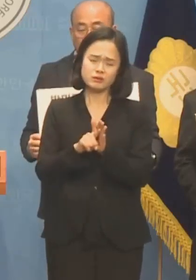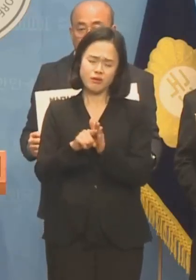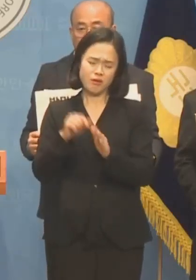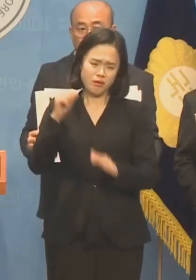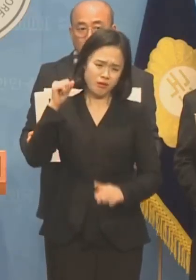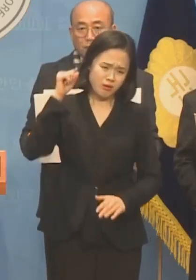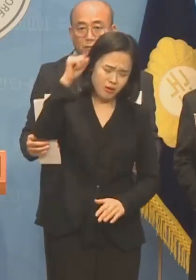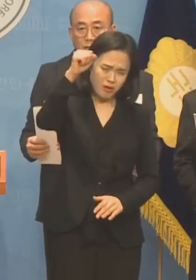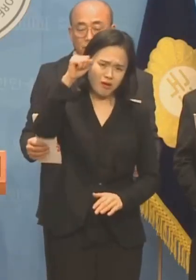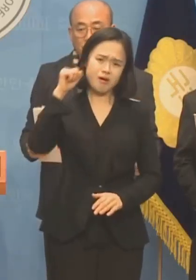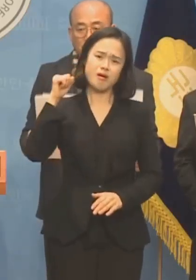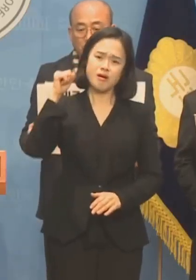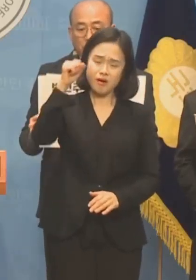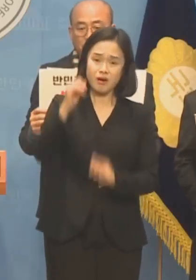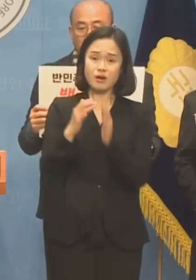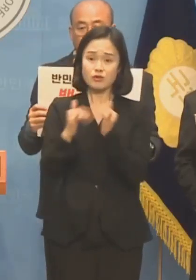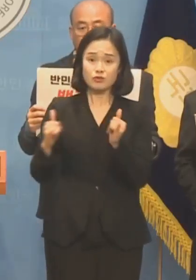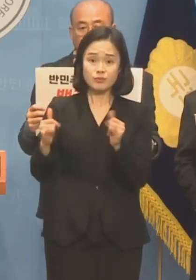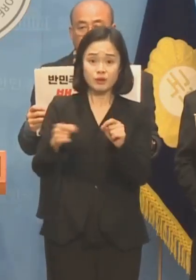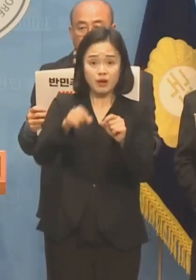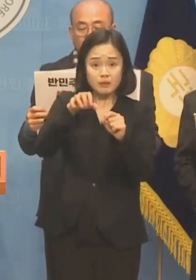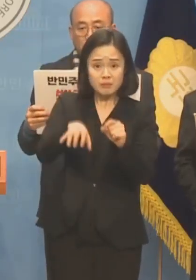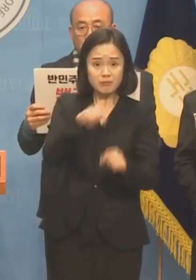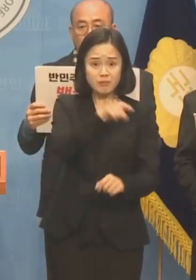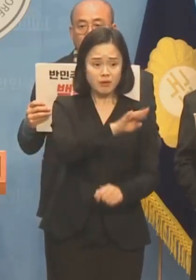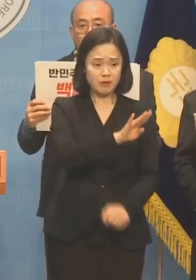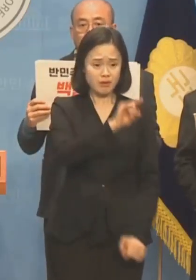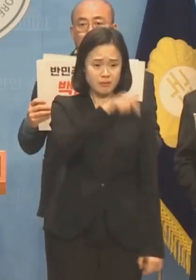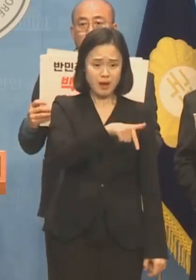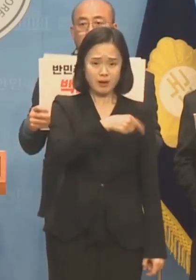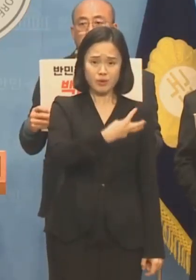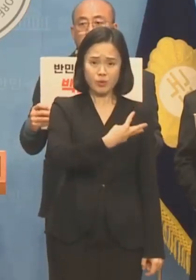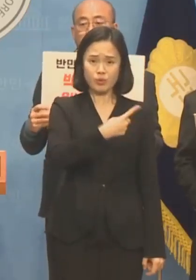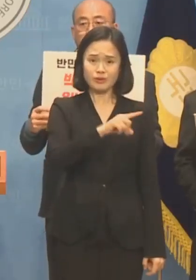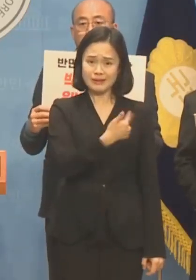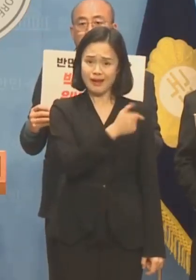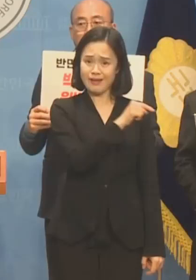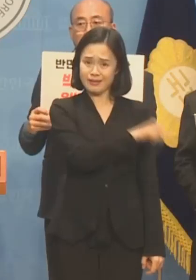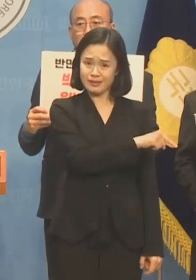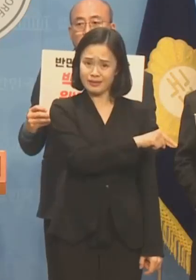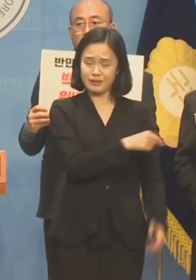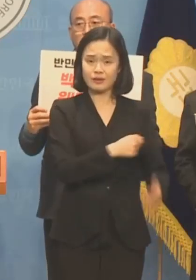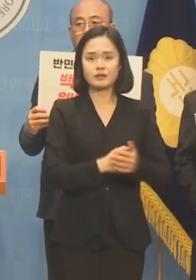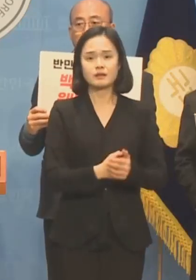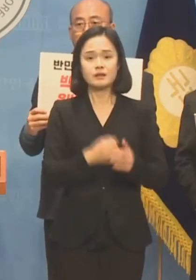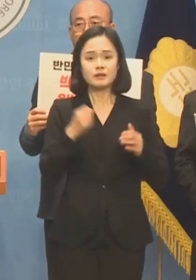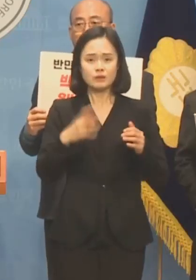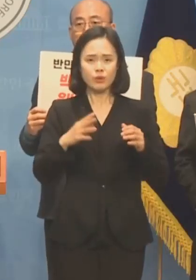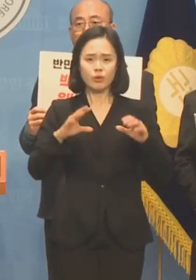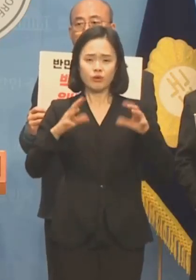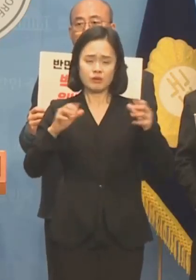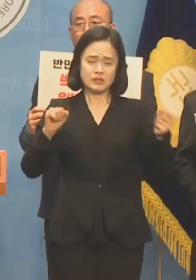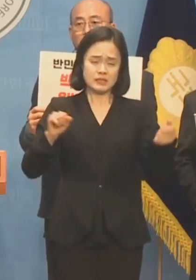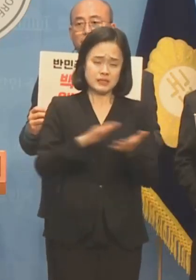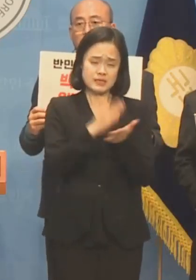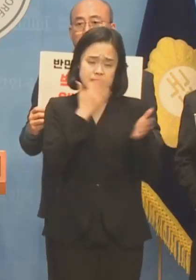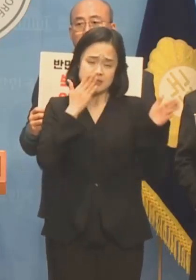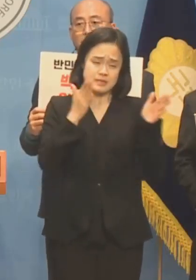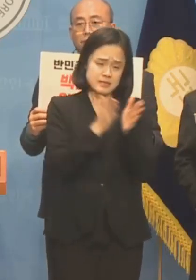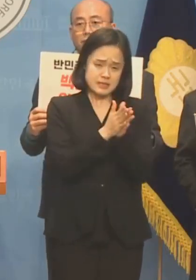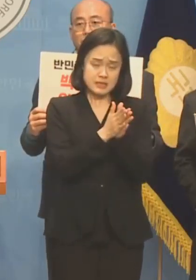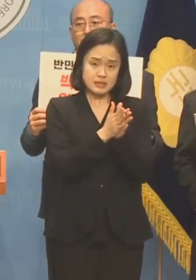동원해 탄압하려는 내란 동조 세력이 민주주의 수호자를 참칭하며 활개치는 이 어처구니